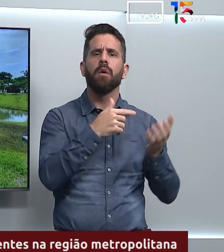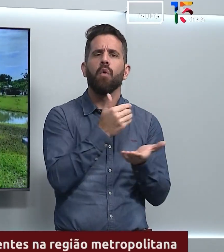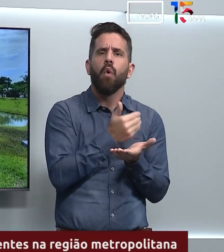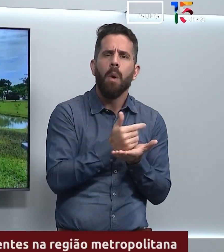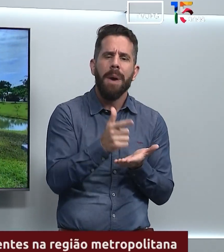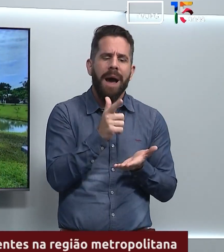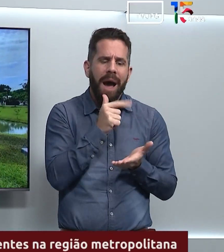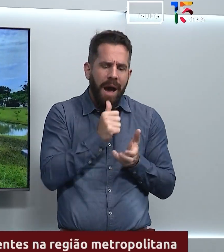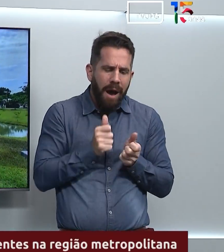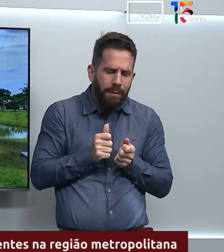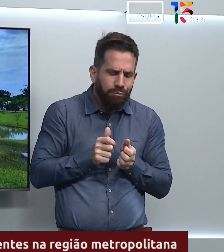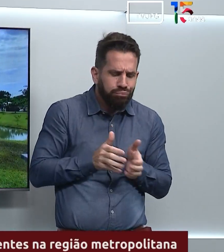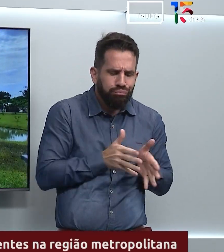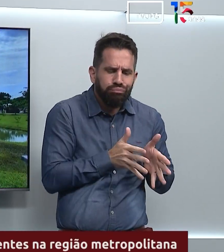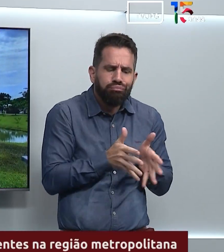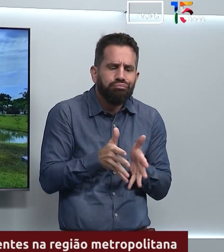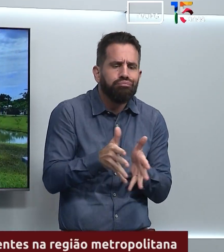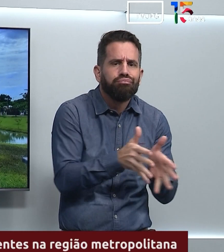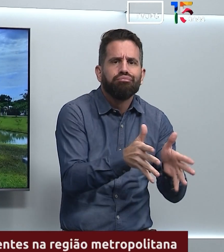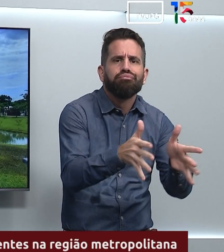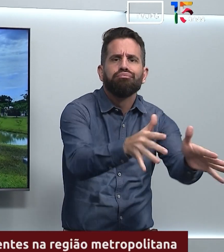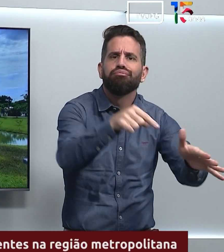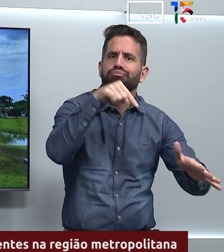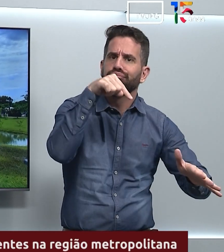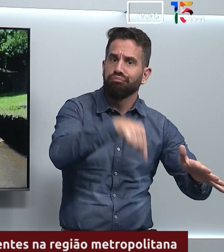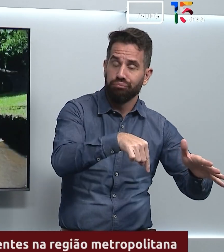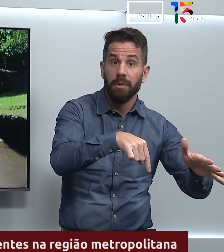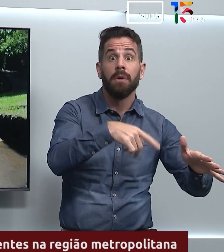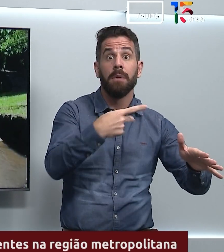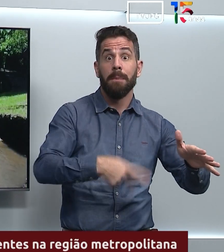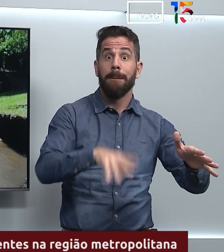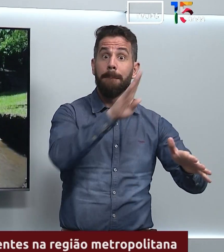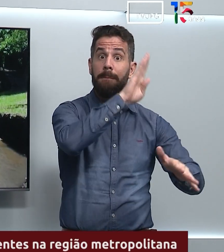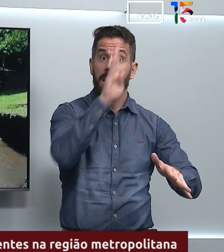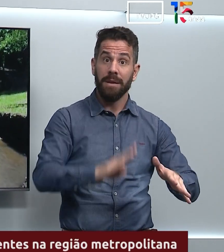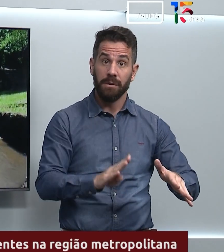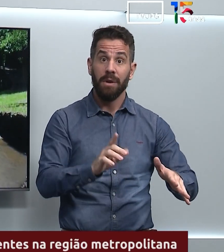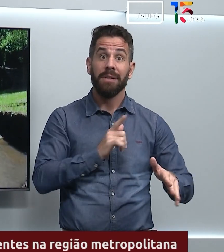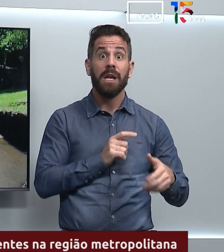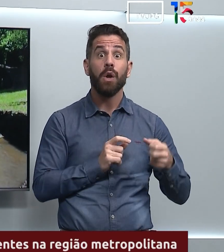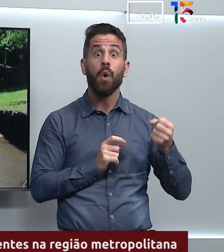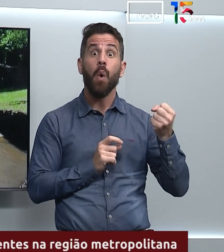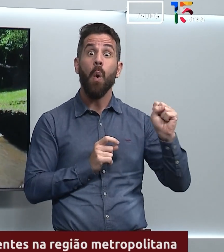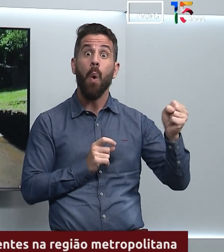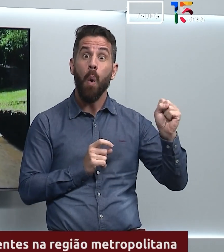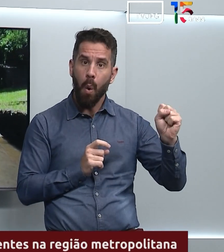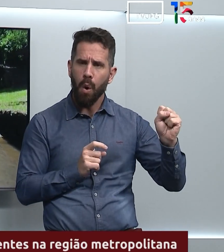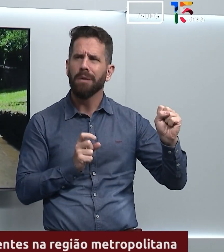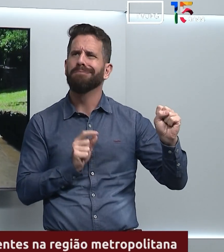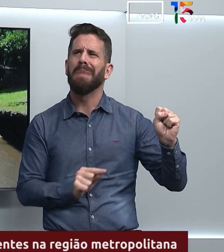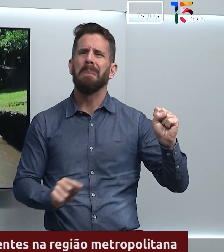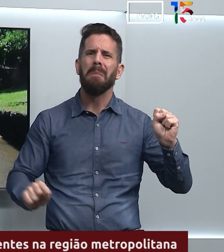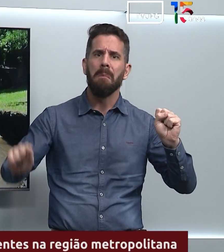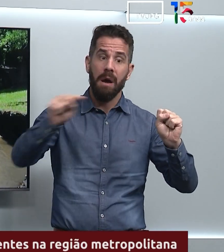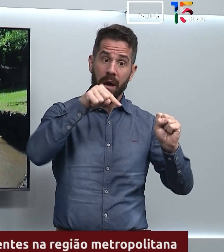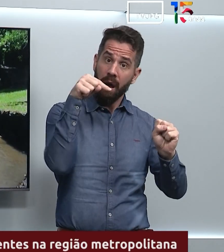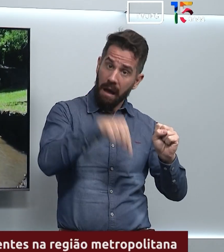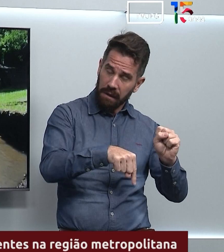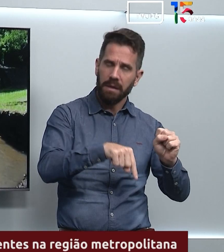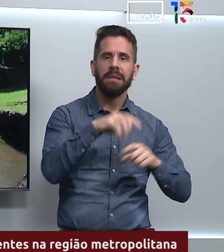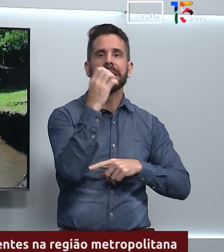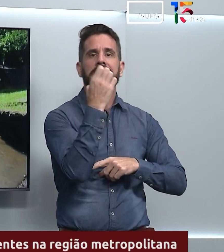12 bacias hidrográficas mais importantes do país. Porém, alguns fatores têm ameaçado